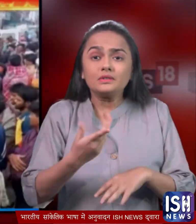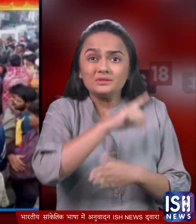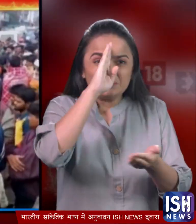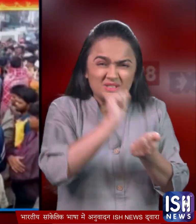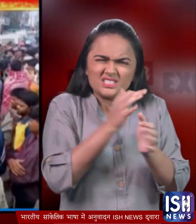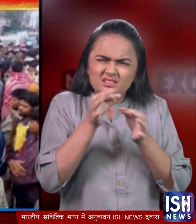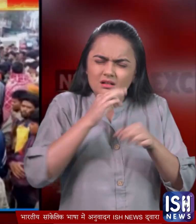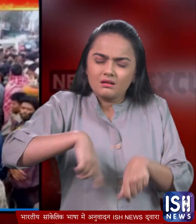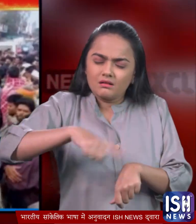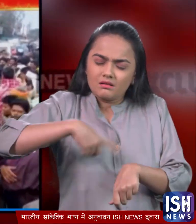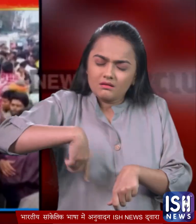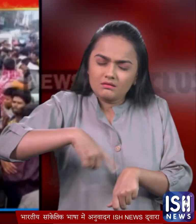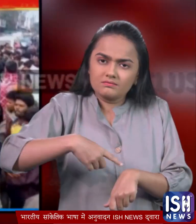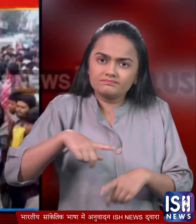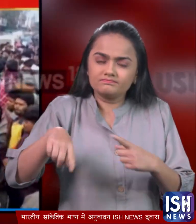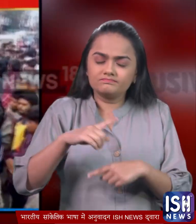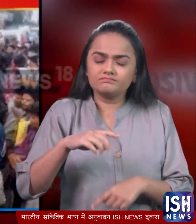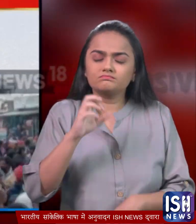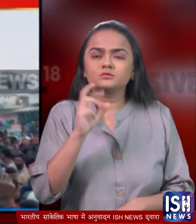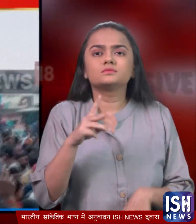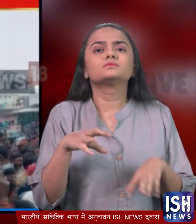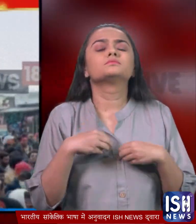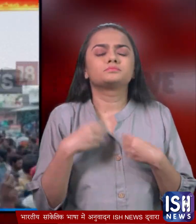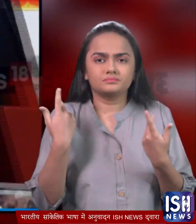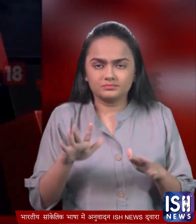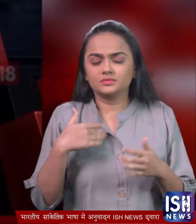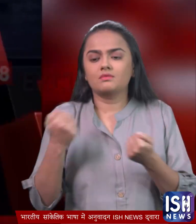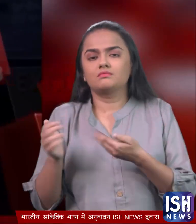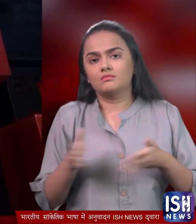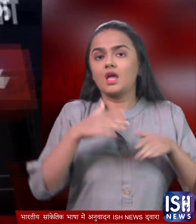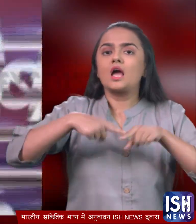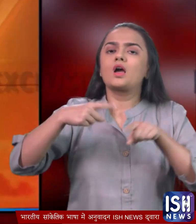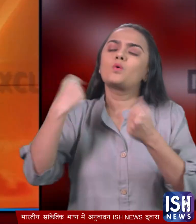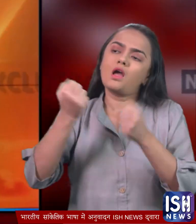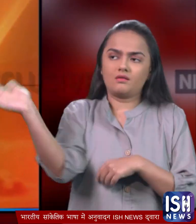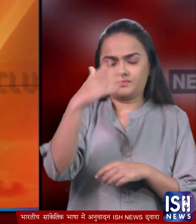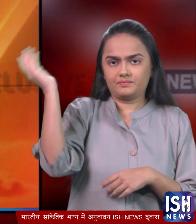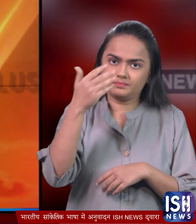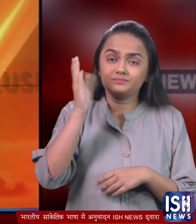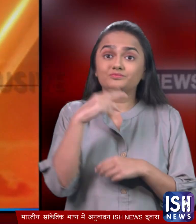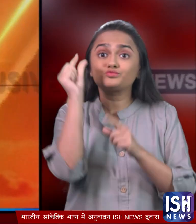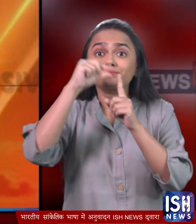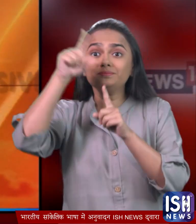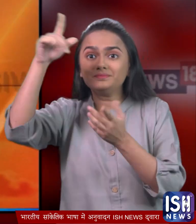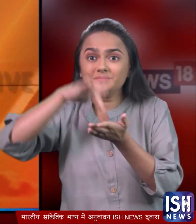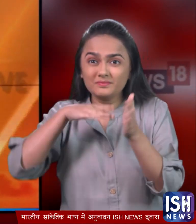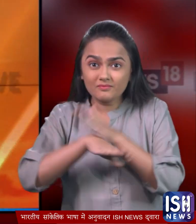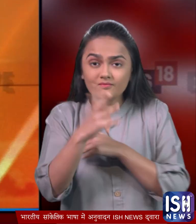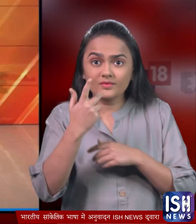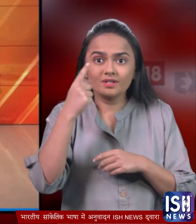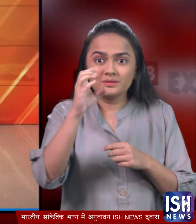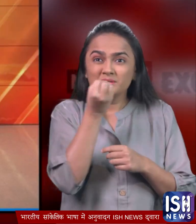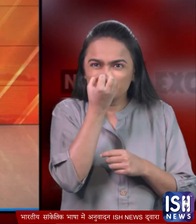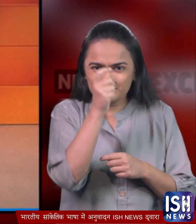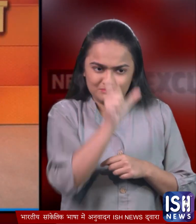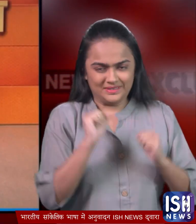पुलिस के बहुत देर तक समझाने के बाद ही प्रदर्शनकारी माने और फिर हाईवे का जाम खुलवाया गया। उत्तर प्रदेश के उन्नाव में बीजेपी के एक विधायक को